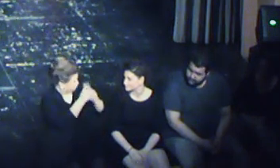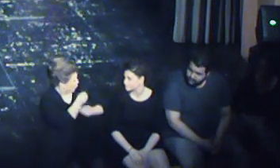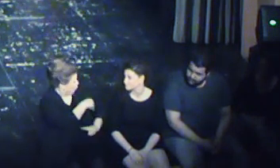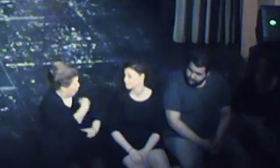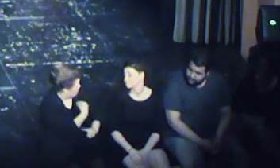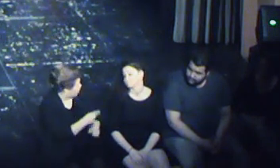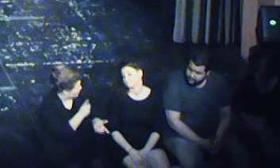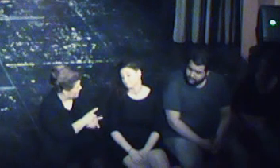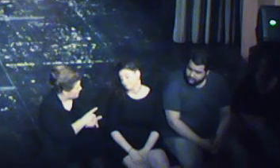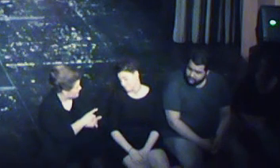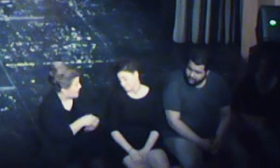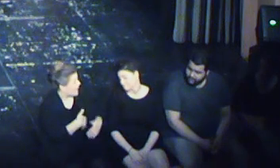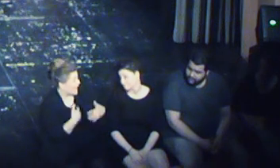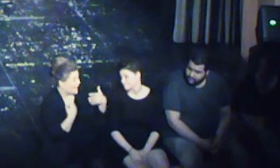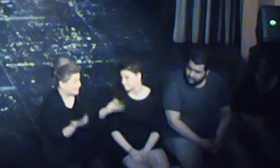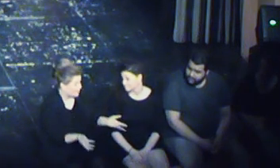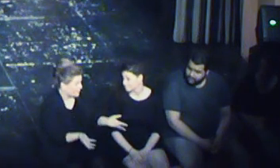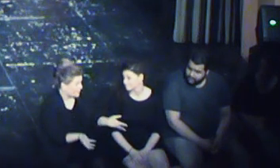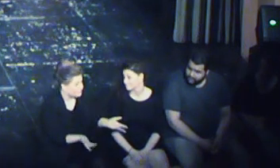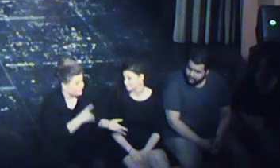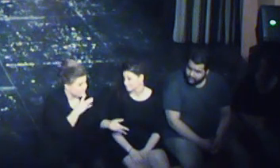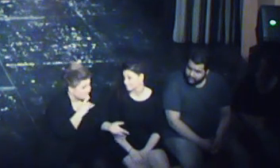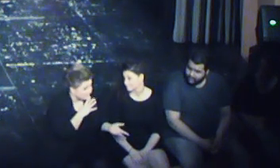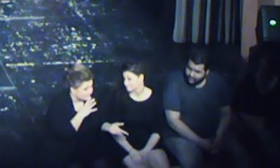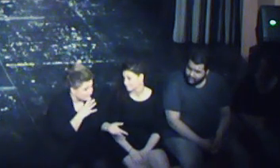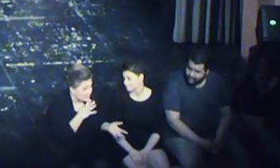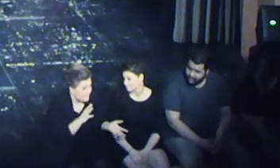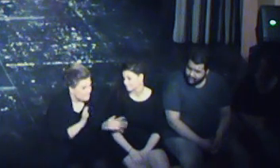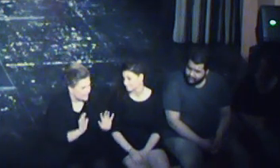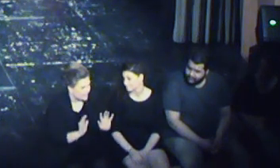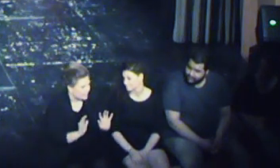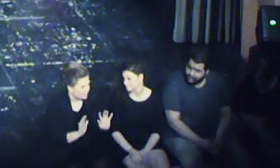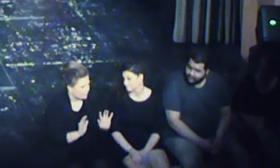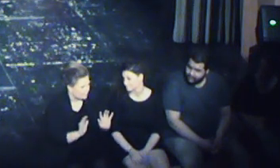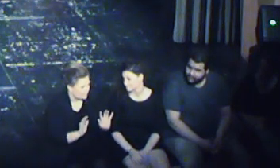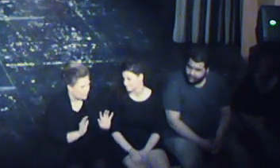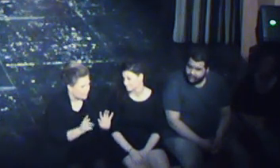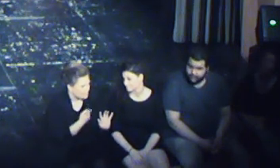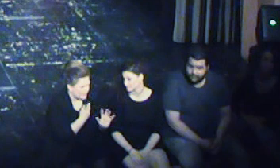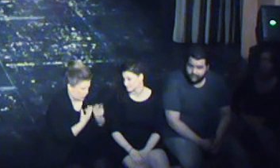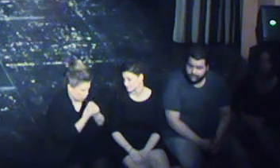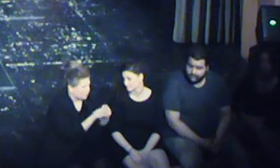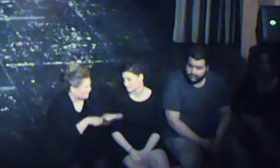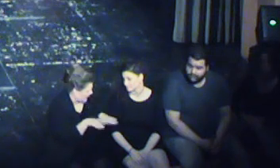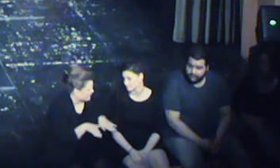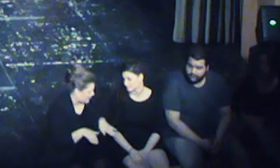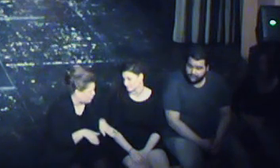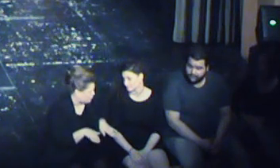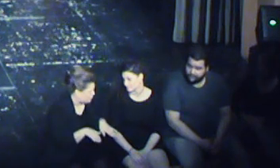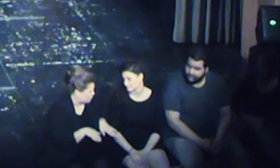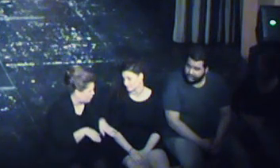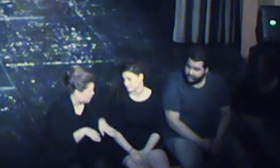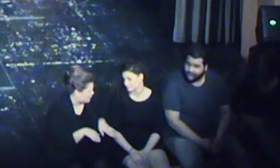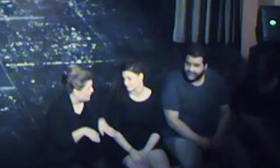y belleza y con ello el buen humor. Pero tendríamos que llevarla a la playa. Pues que